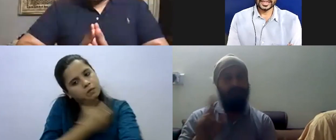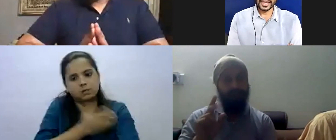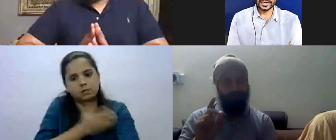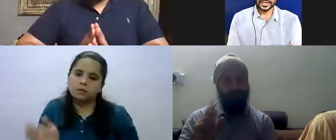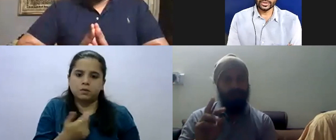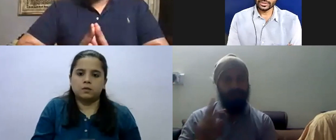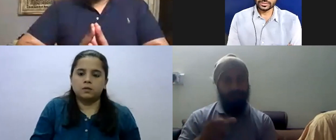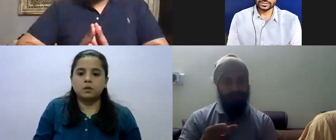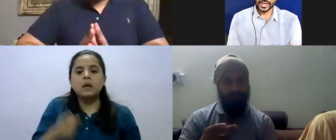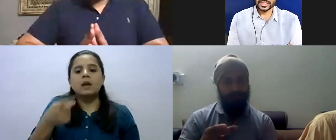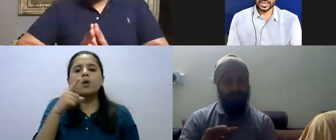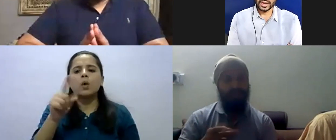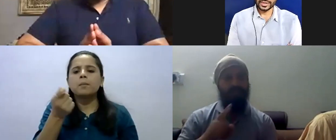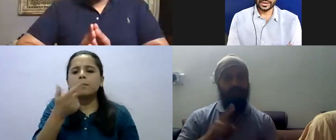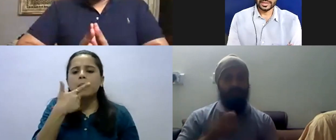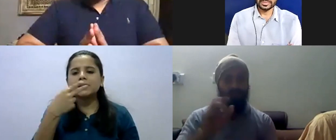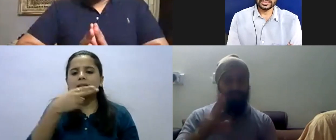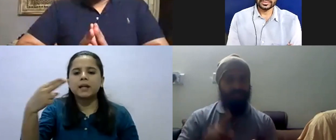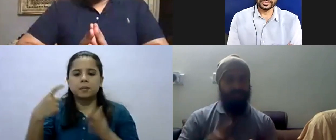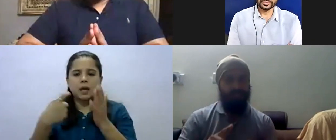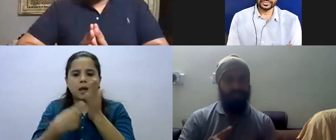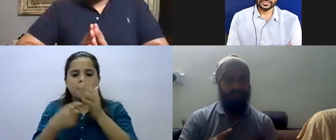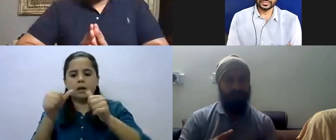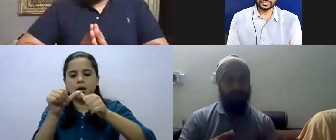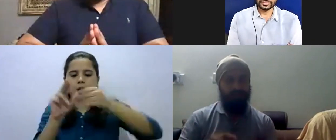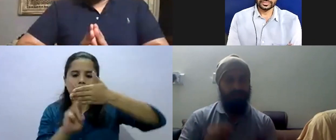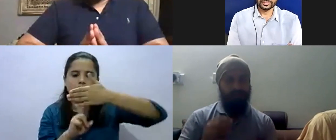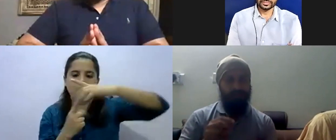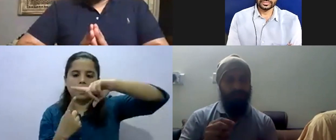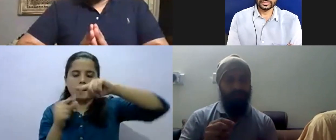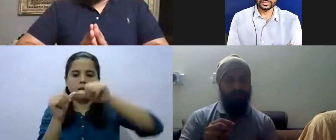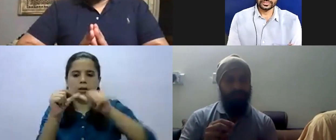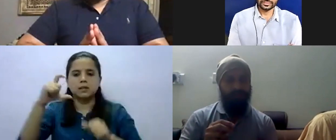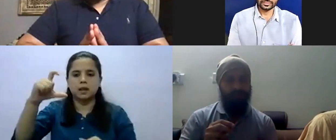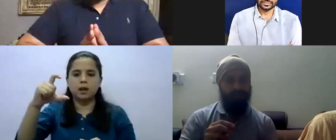एक Rantac ले लो and see how it helps.